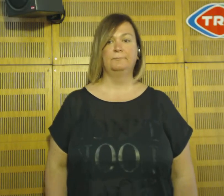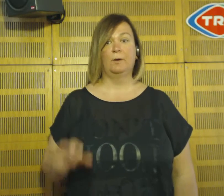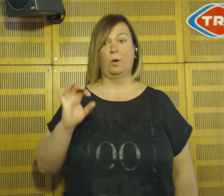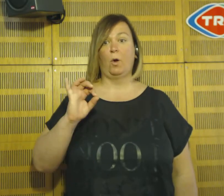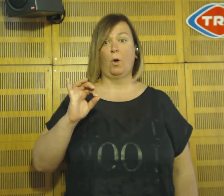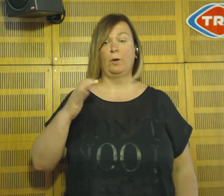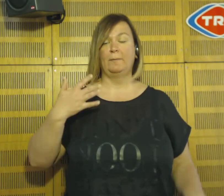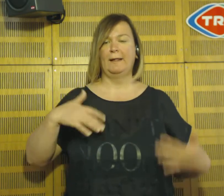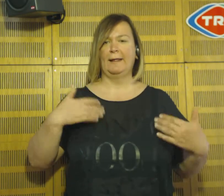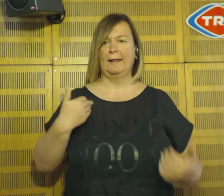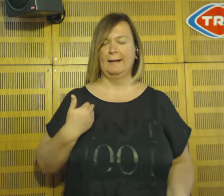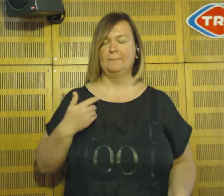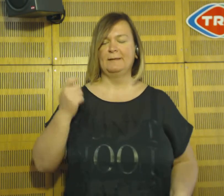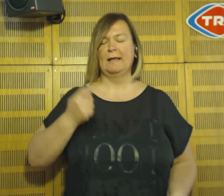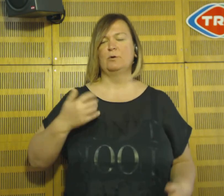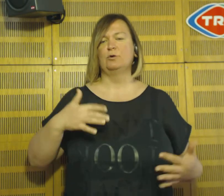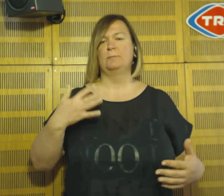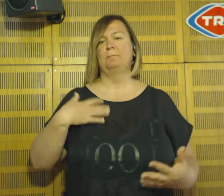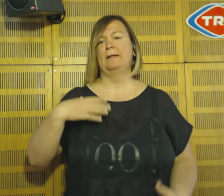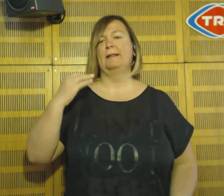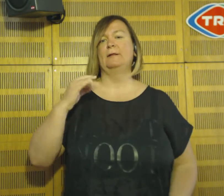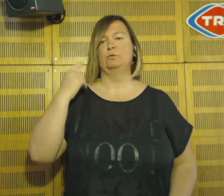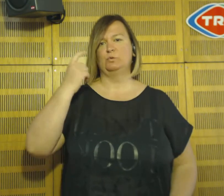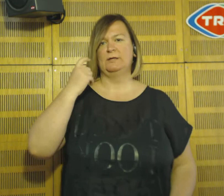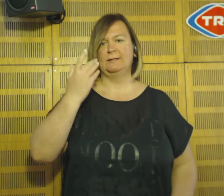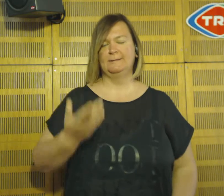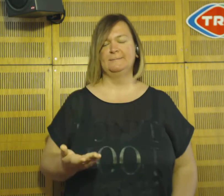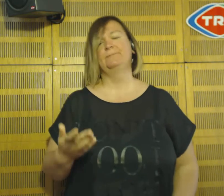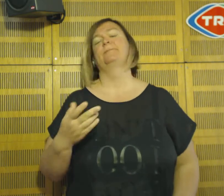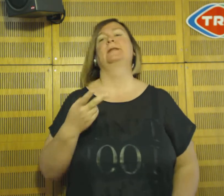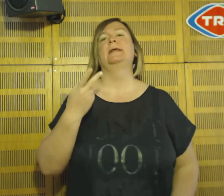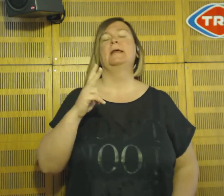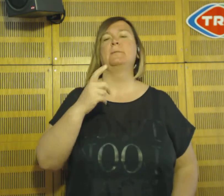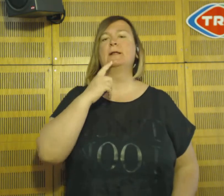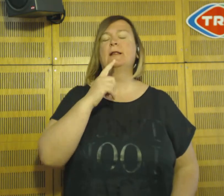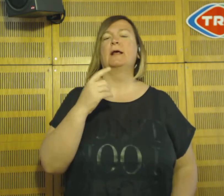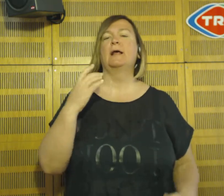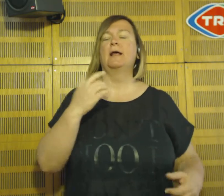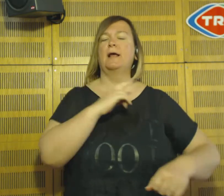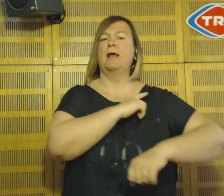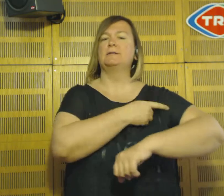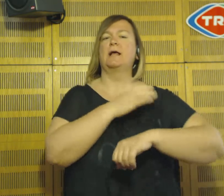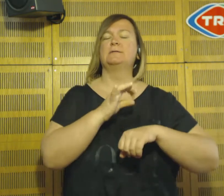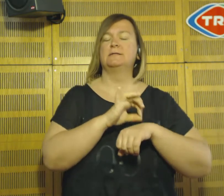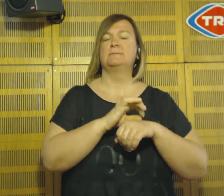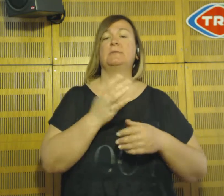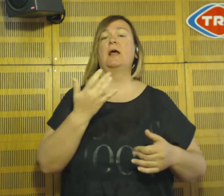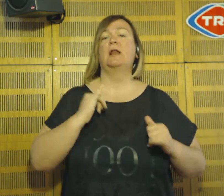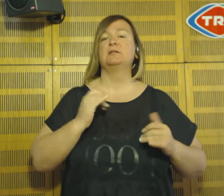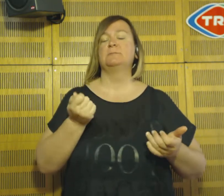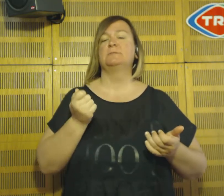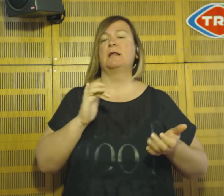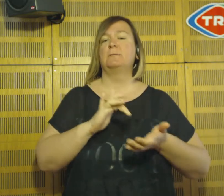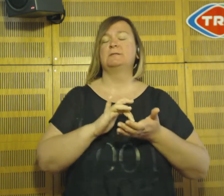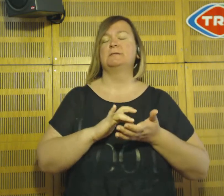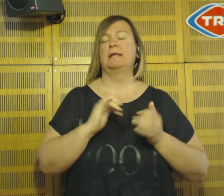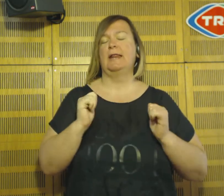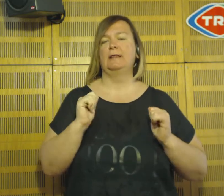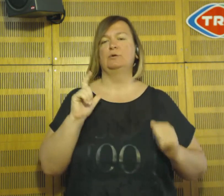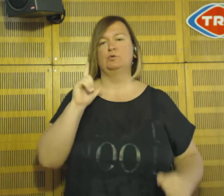Ortopedik engelliyim. Gerçek özür bedende değil, düşüncededir. 2000 yılından beri kas hastasıyım. Daha rahat çalışma ortamı sağlanması gerektiğini